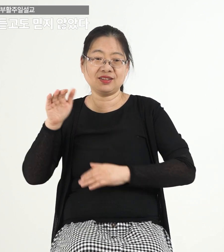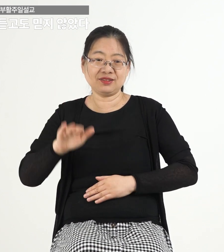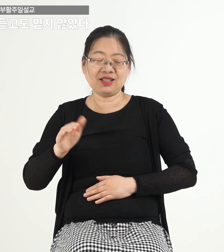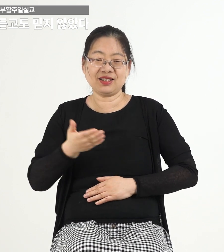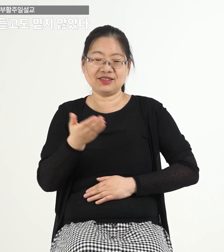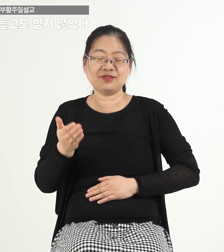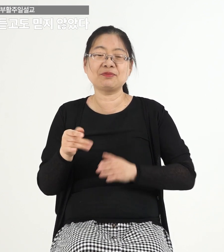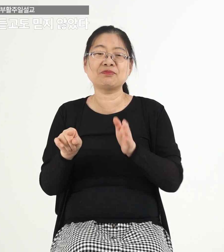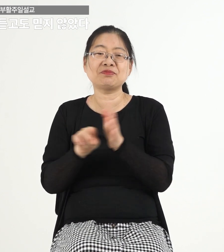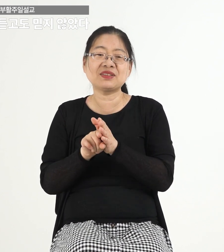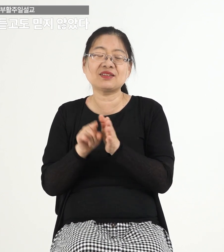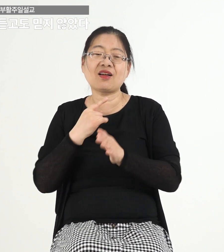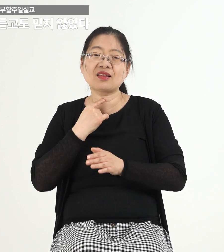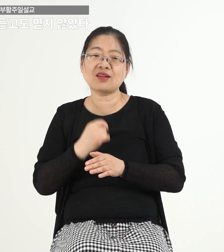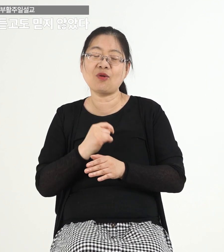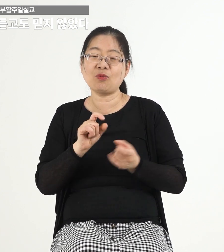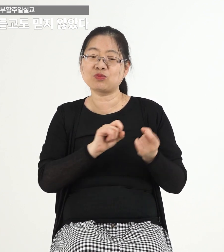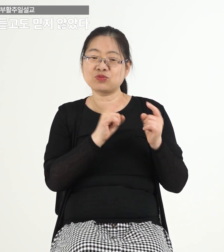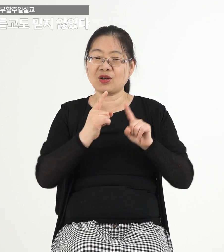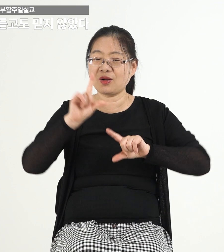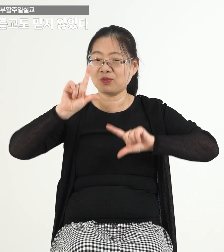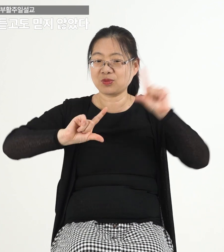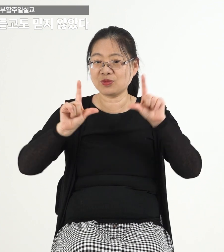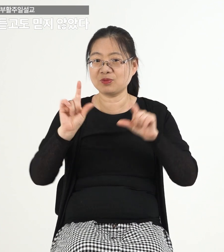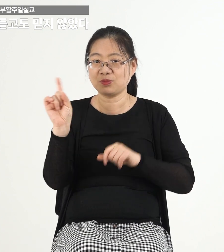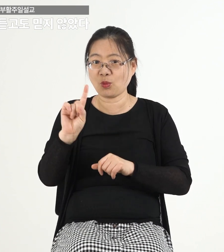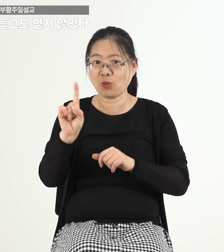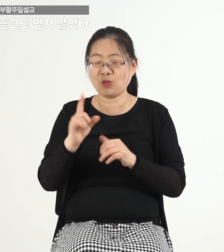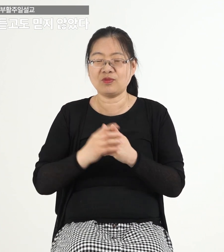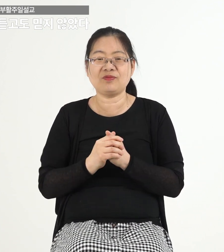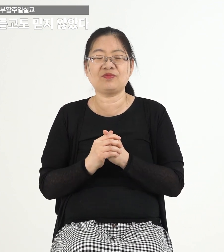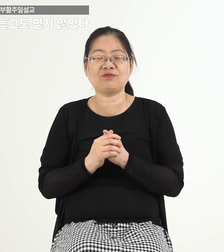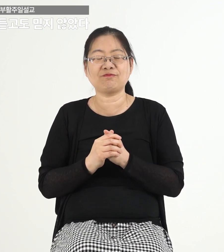이들이 믿었던 부활은 어떤 부활이에요?